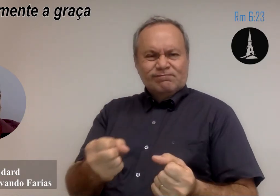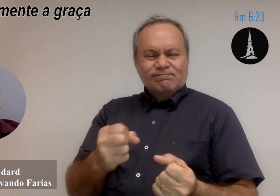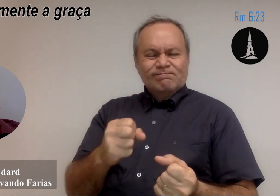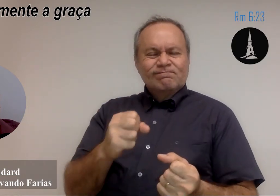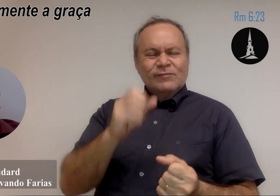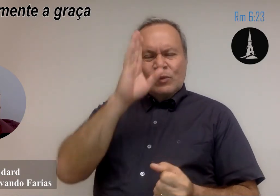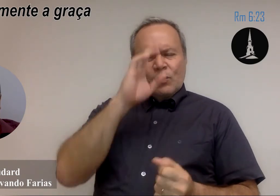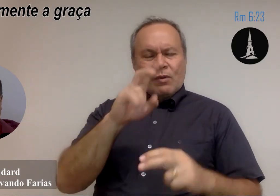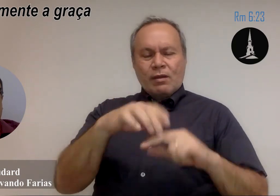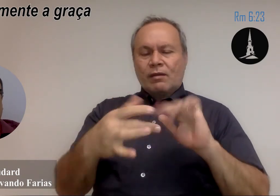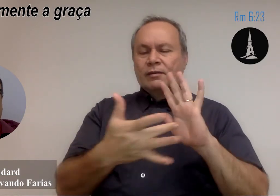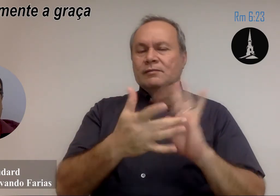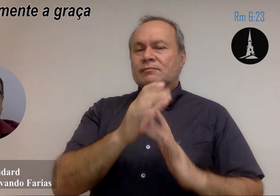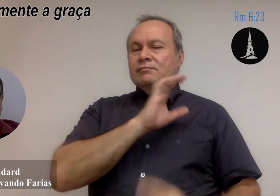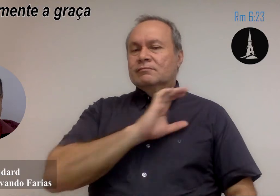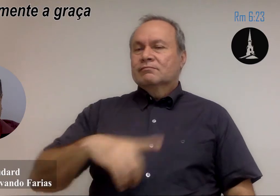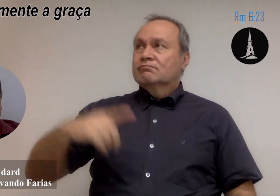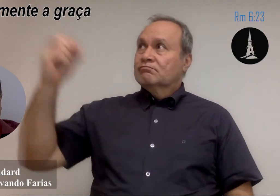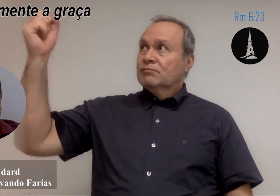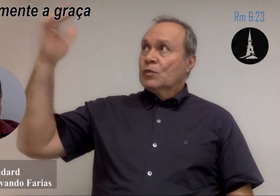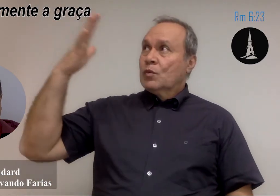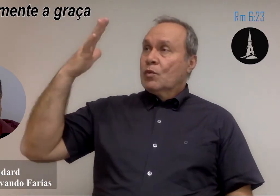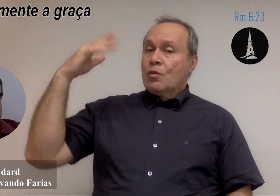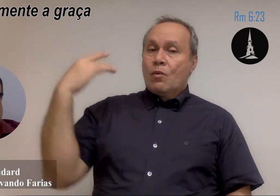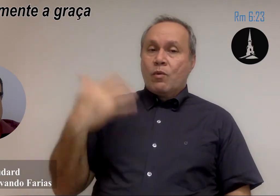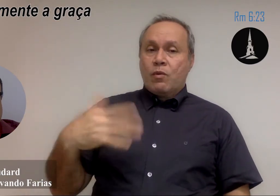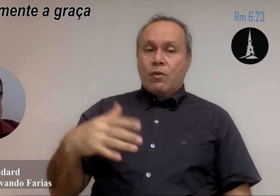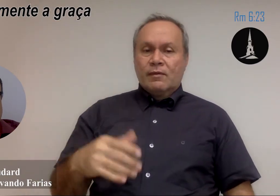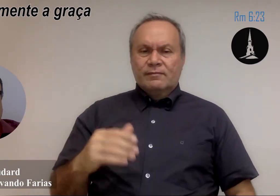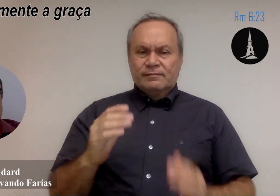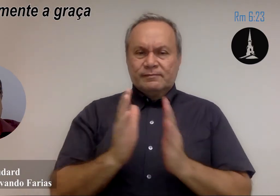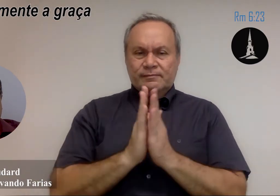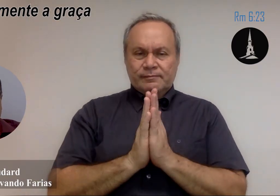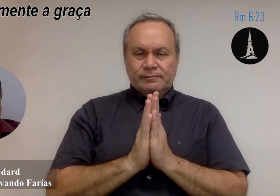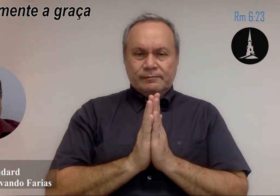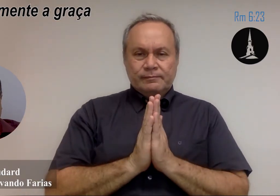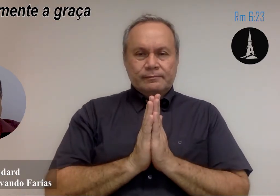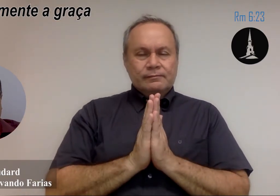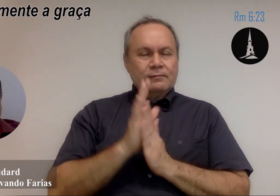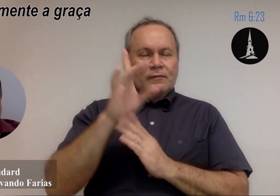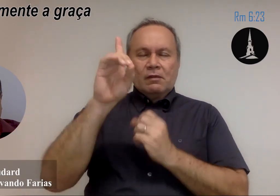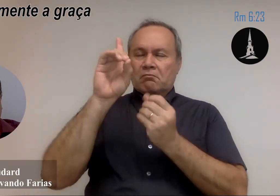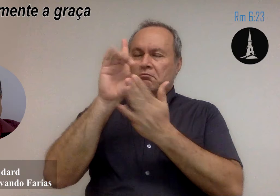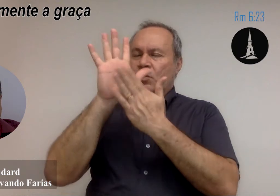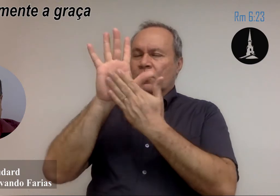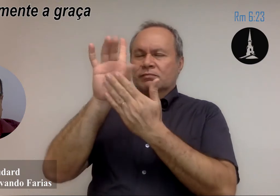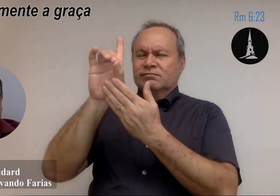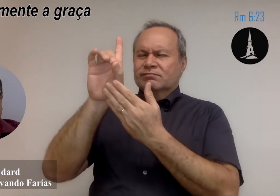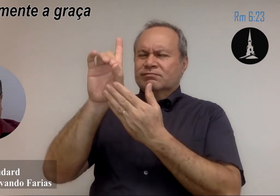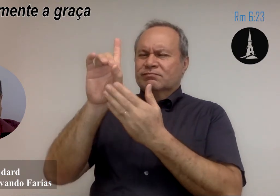somente por meio da graça de Jesus. Vamos orar? Deus bendito, nós